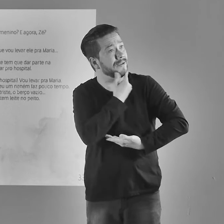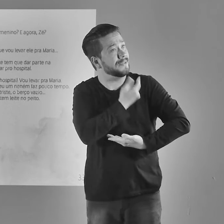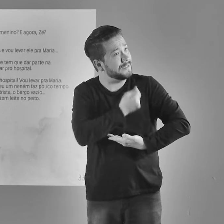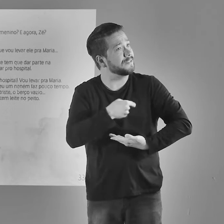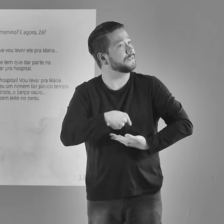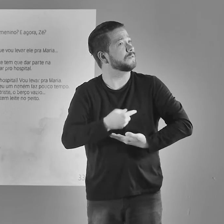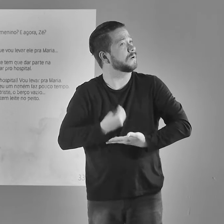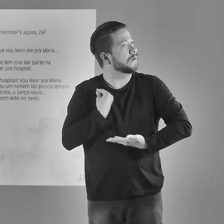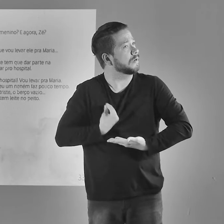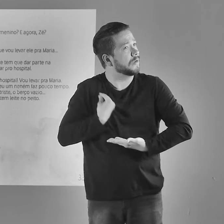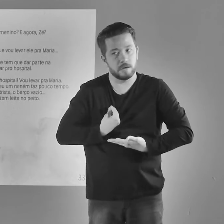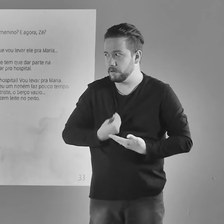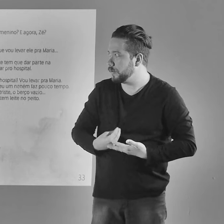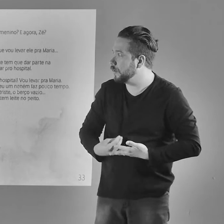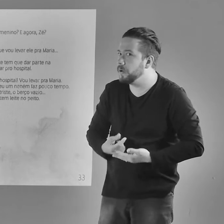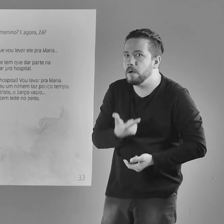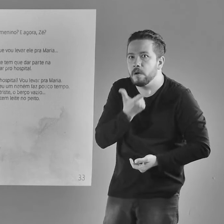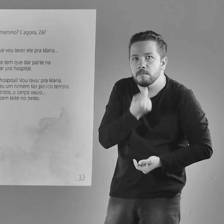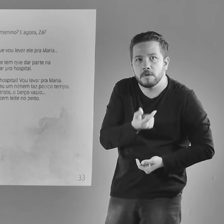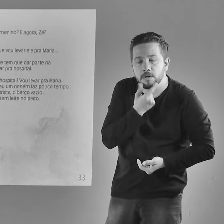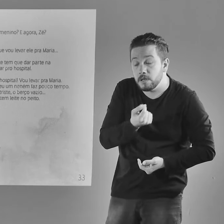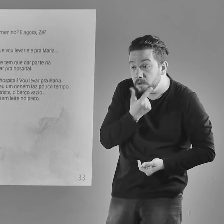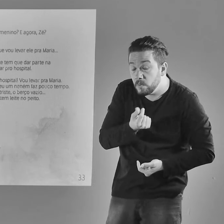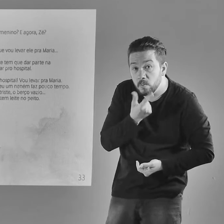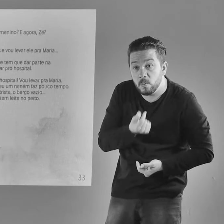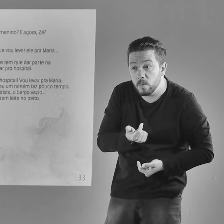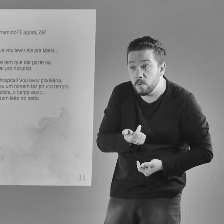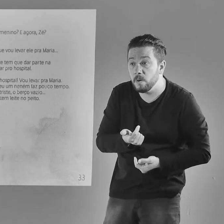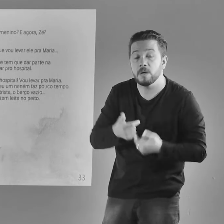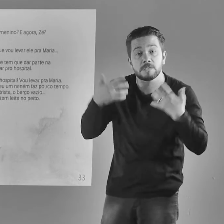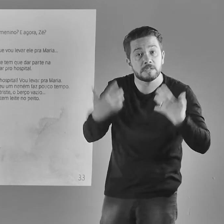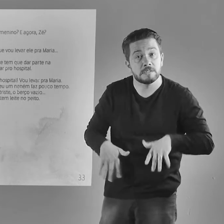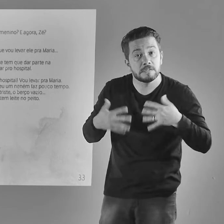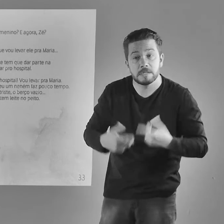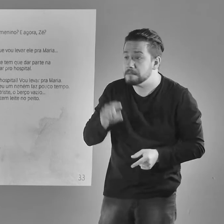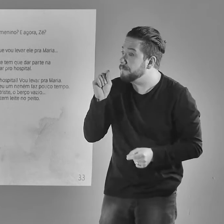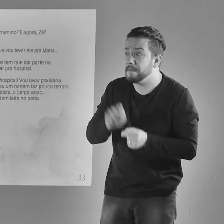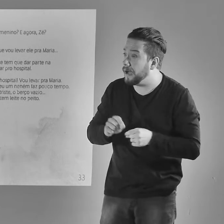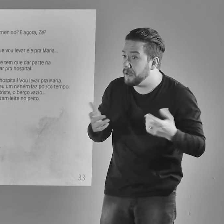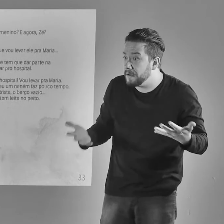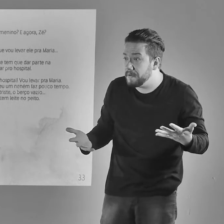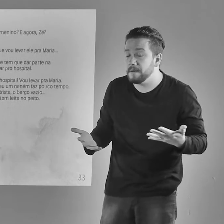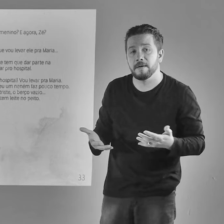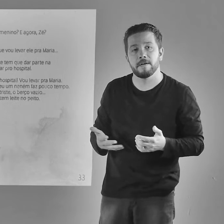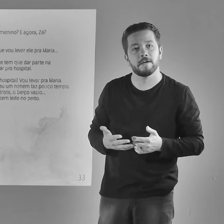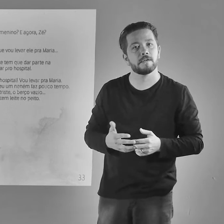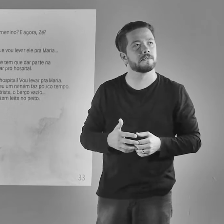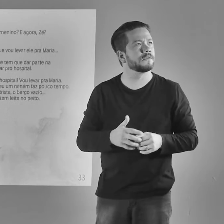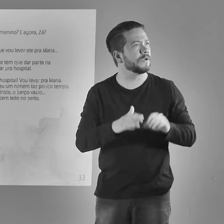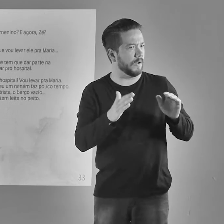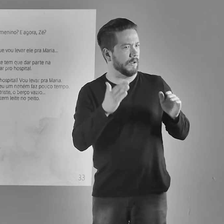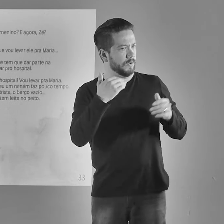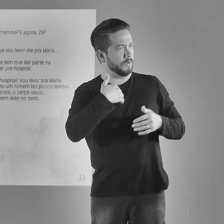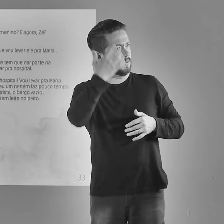menino. Minha nossa, um menino. E agora, Zé? O que a gente faz?